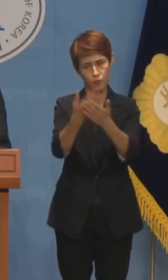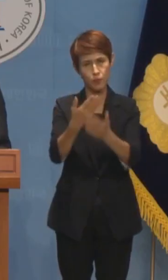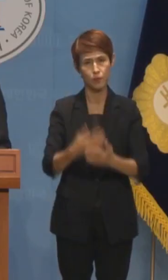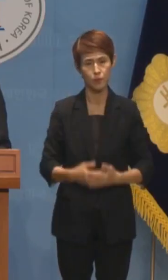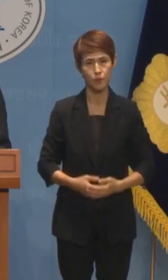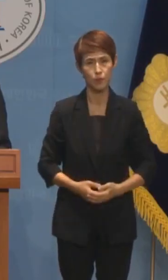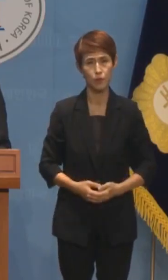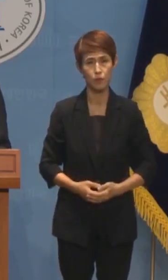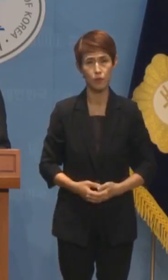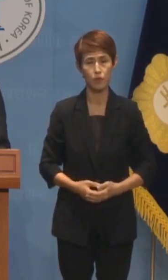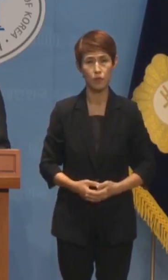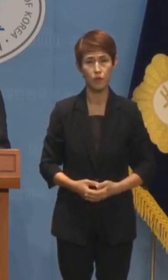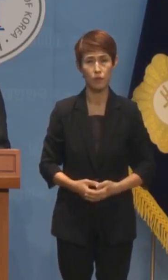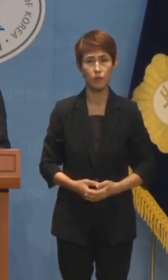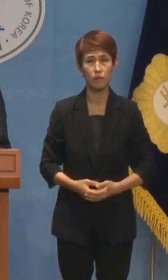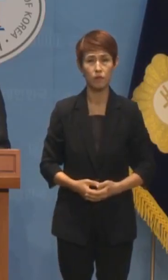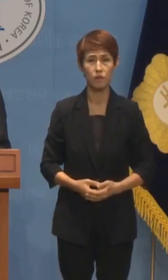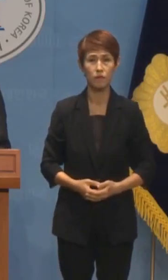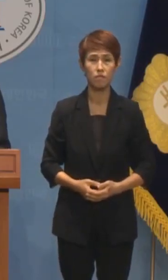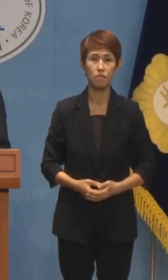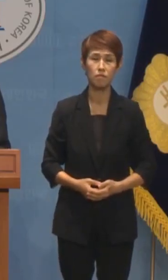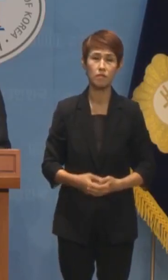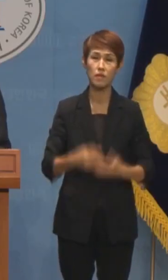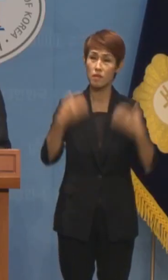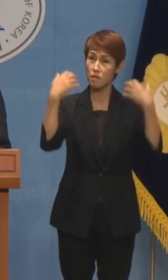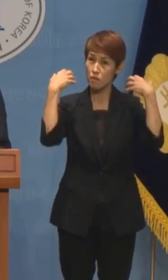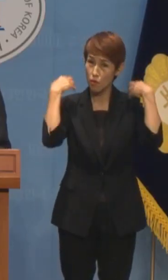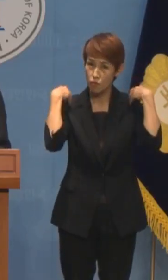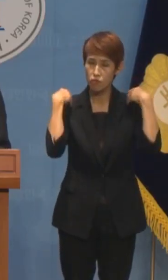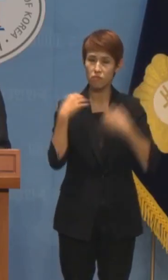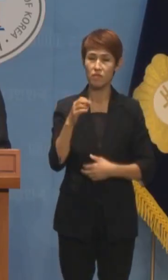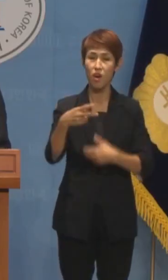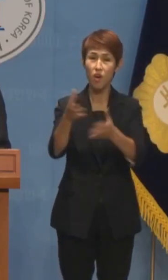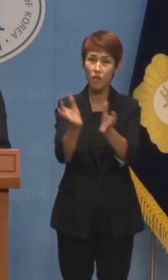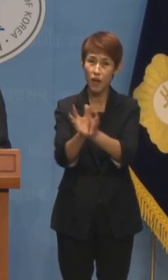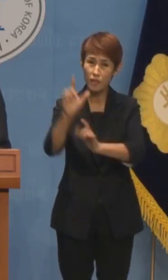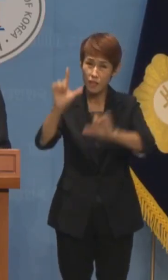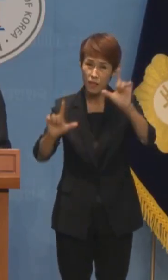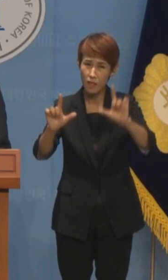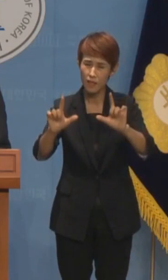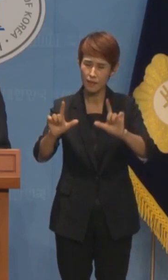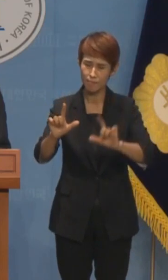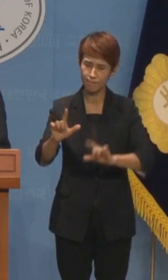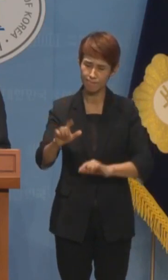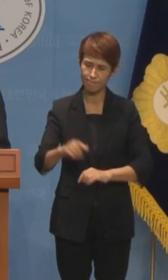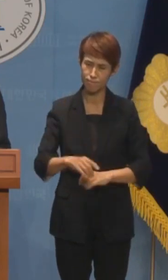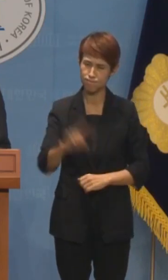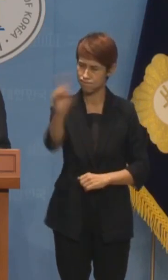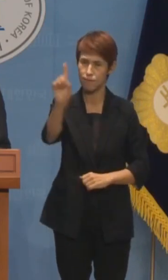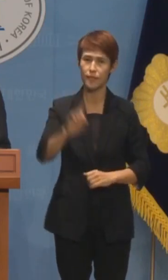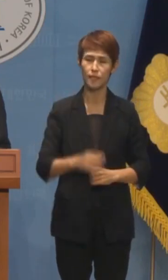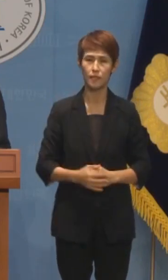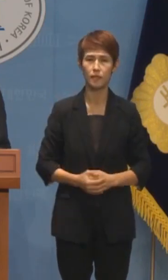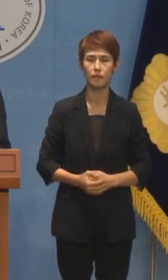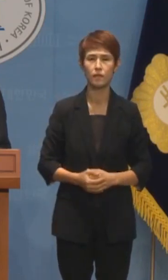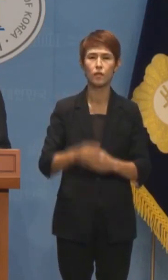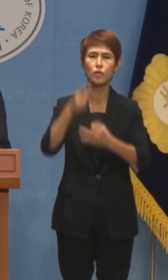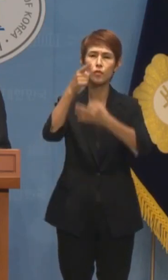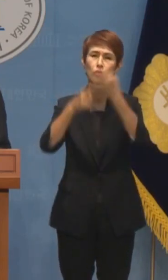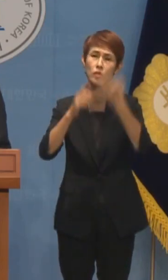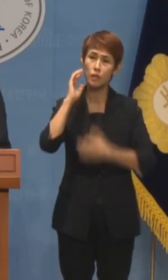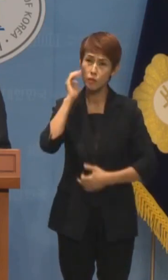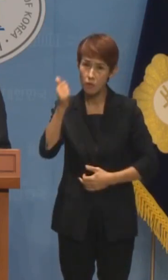이것이 국정을 책임지겠다는 정부와 여당의 자세입니까? 윤석열